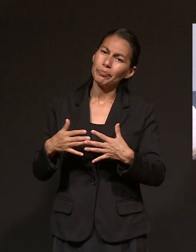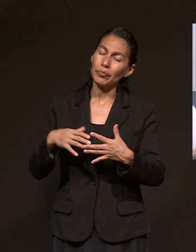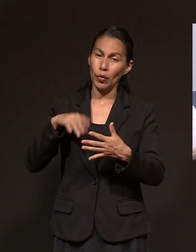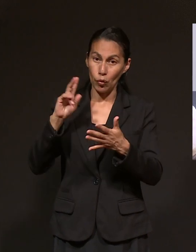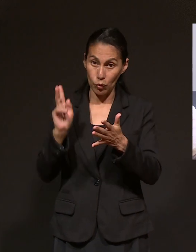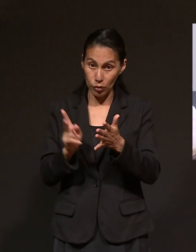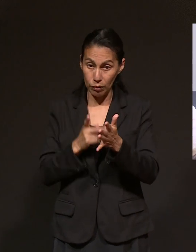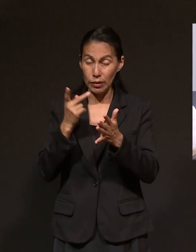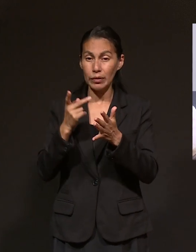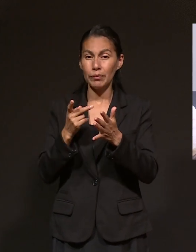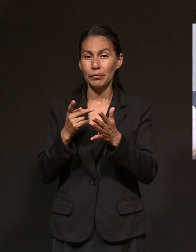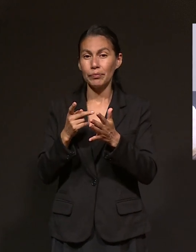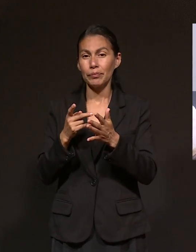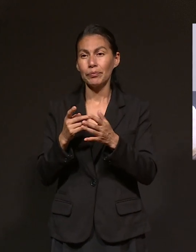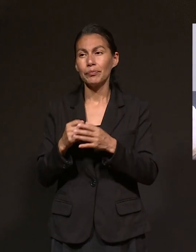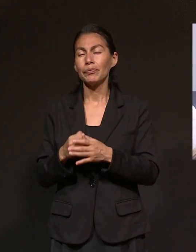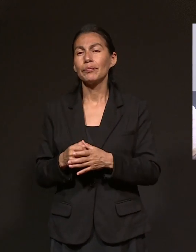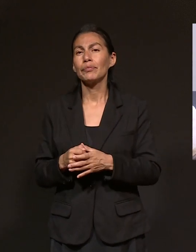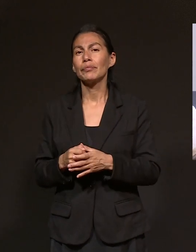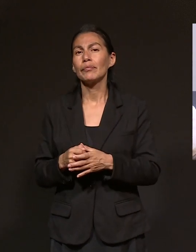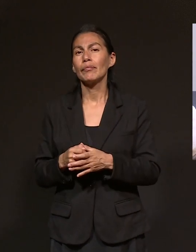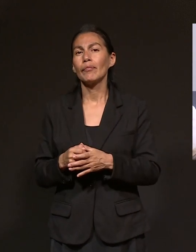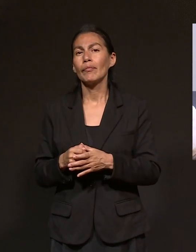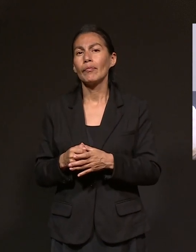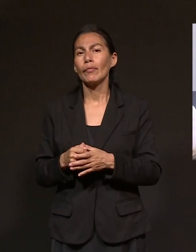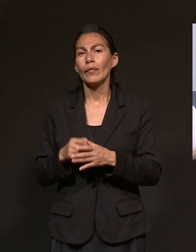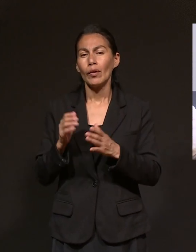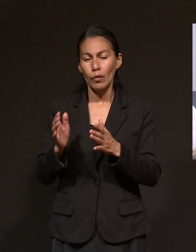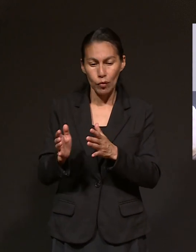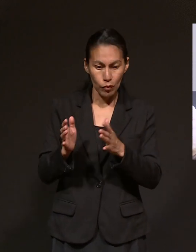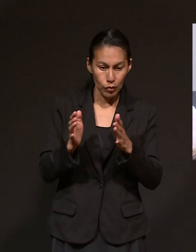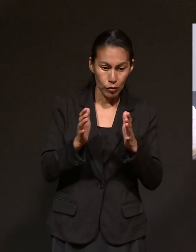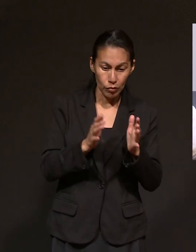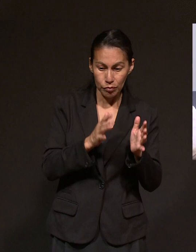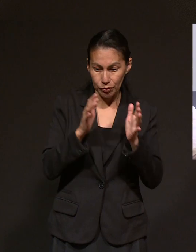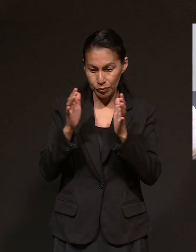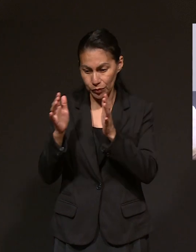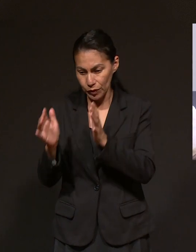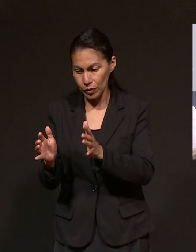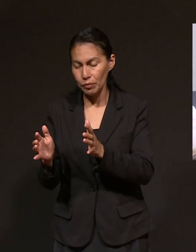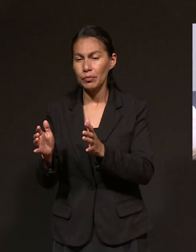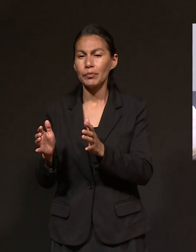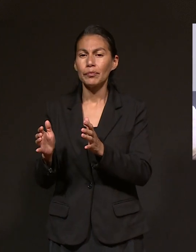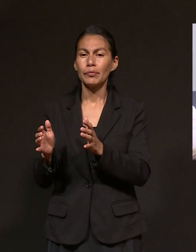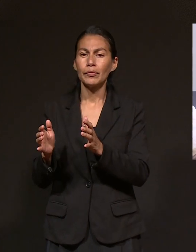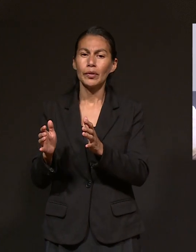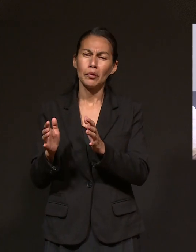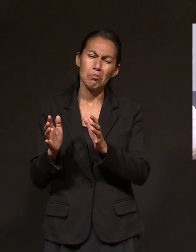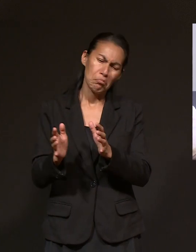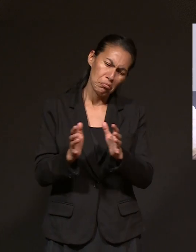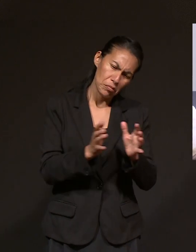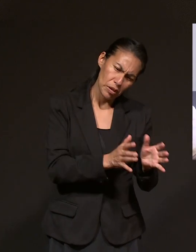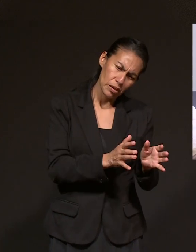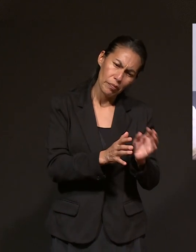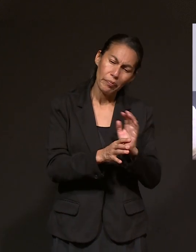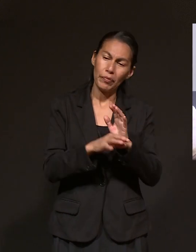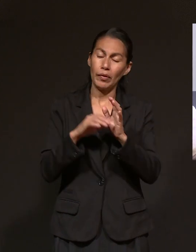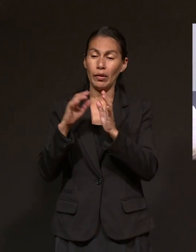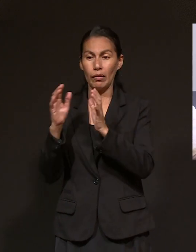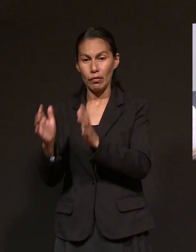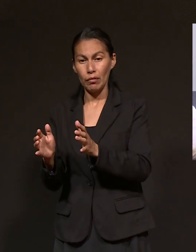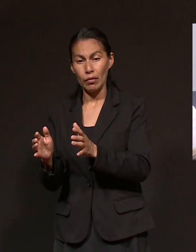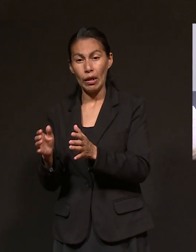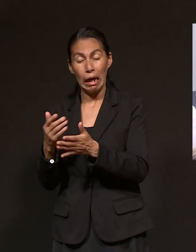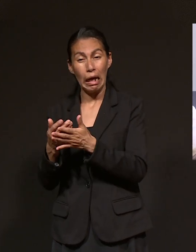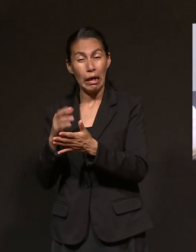bendecidos, Pastor. Pero nuevamente llega otra etapa. Llega otra etapa cuando mi esposa